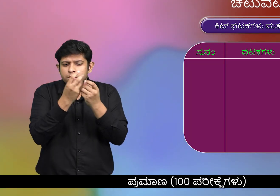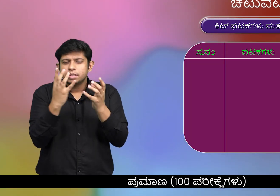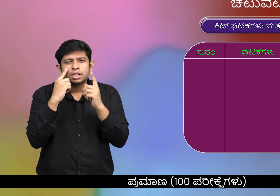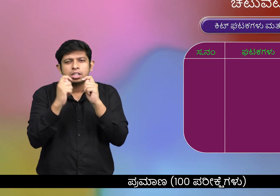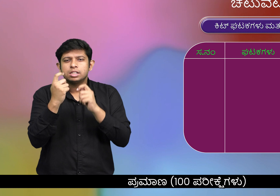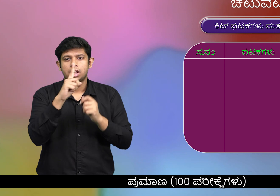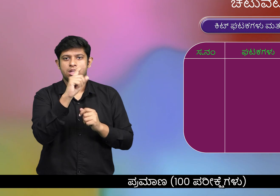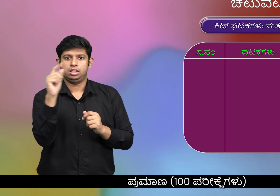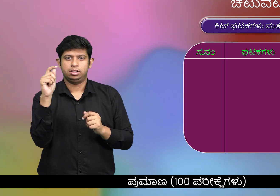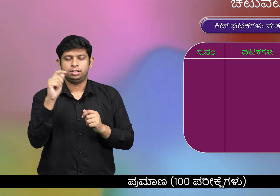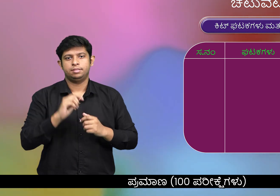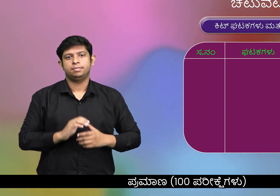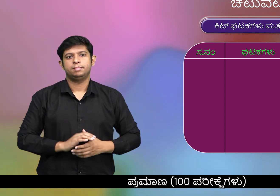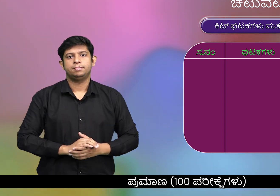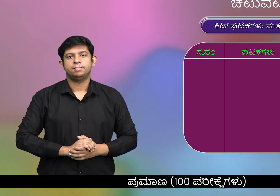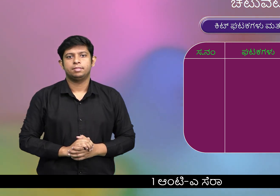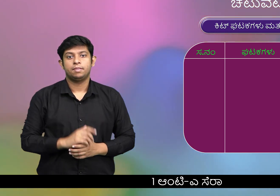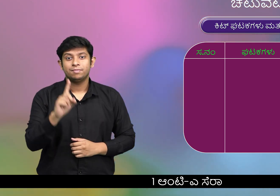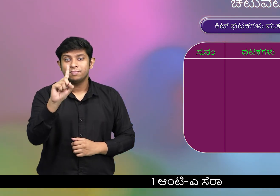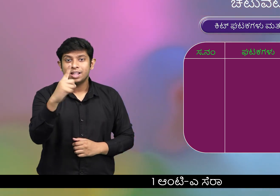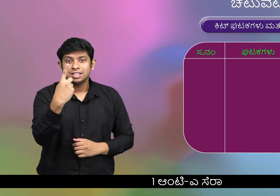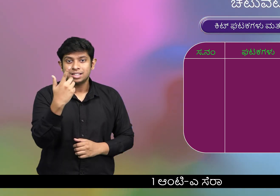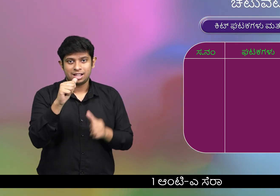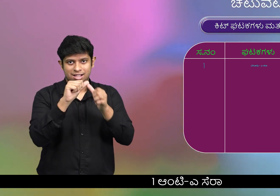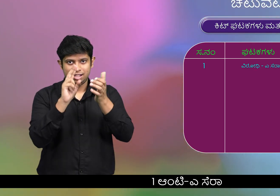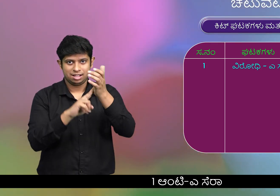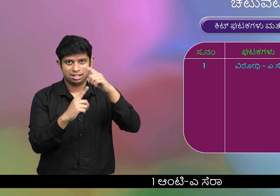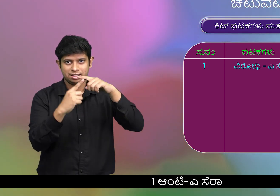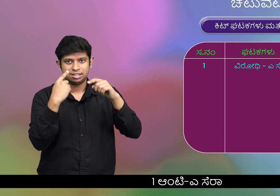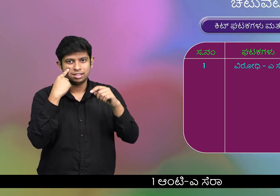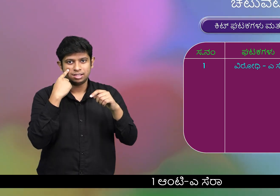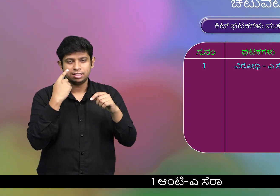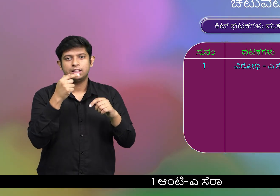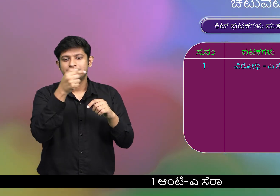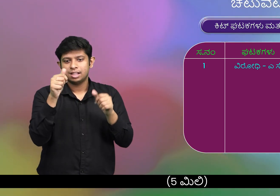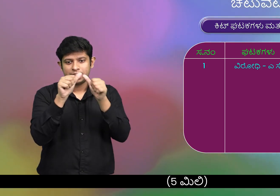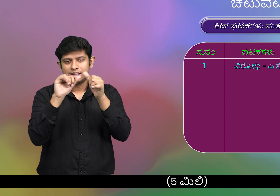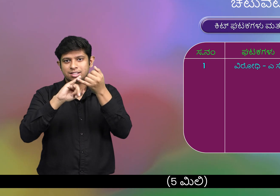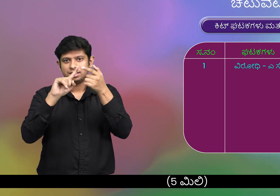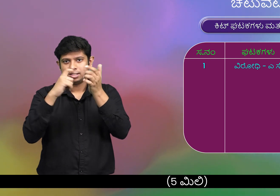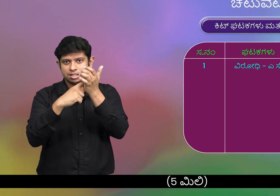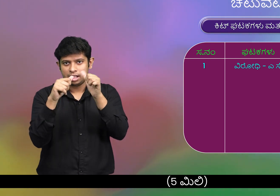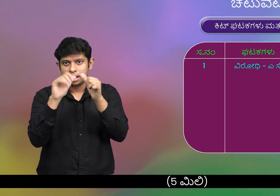ಪ್ರಮಾಣ 100 ಪರೀಕ್ಷೆಗಳಿಗೆ 1 ಆಂಟಿ-ಎ ಸೆರಾ 5 ಮಿಲಿ,